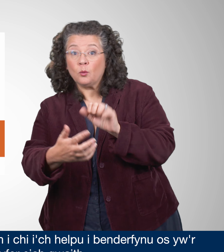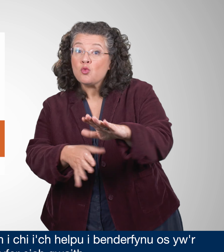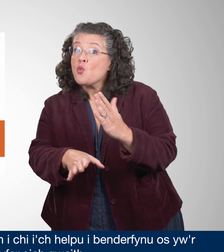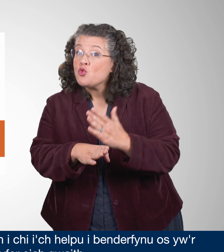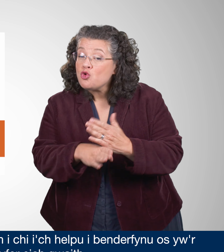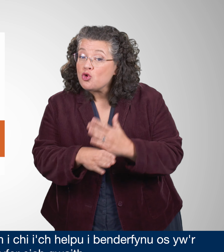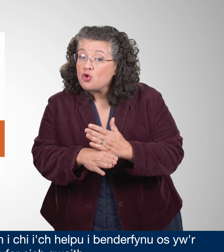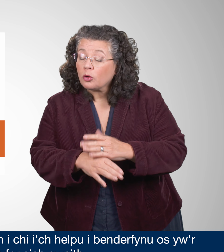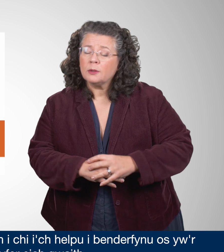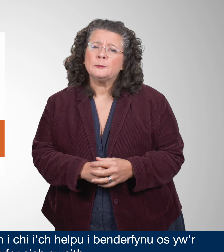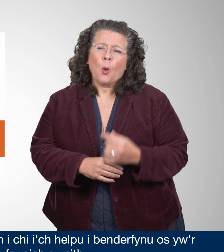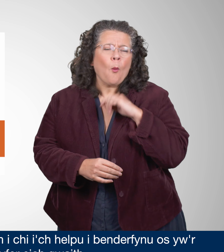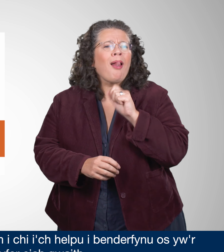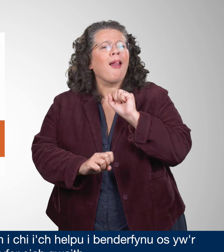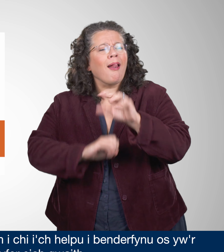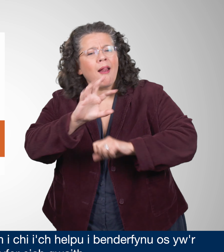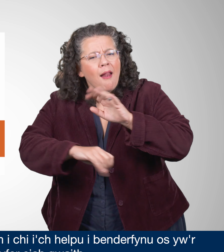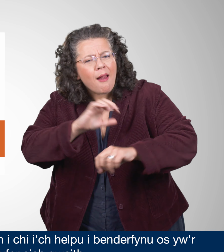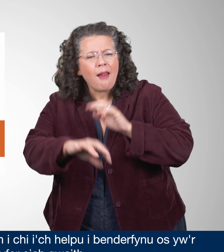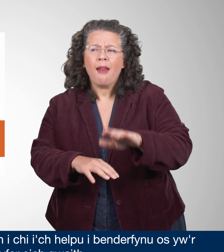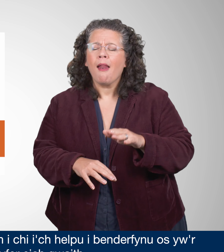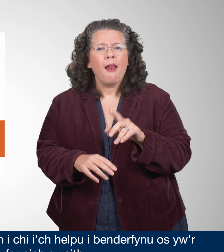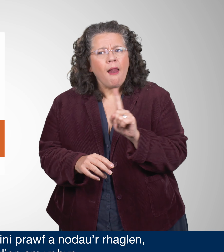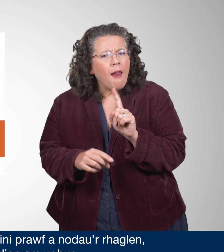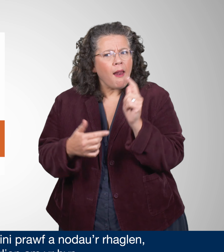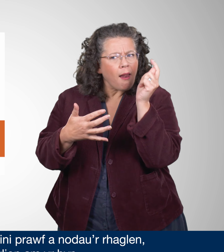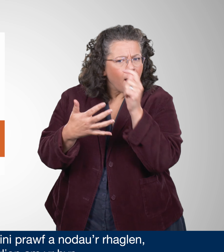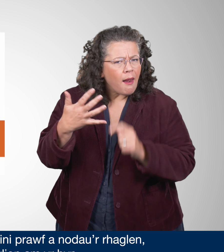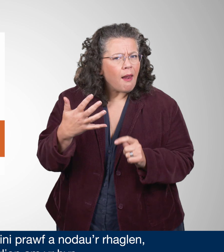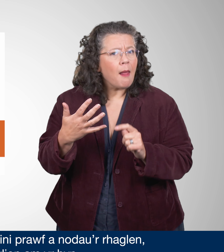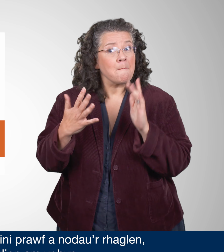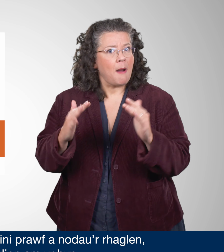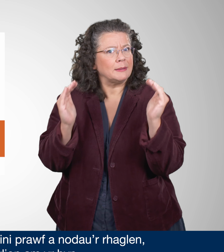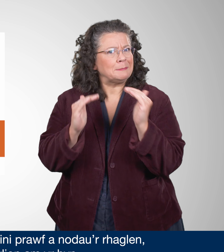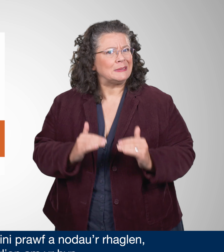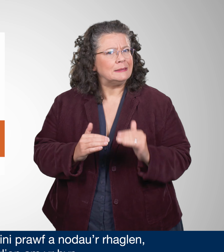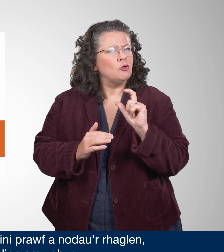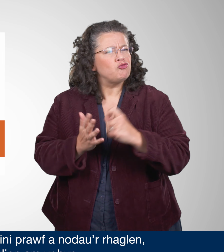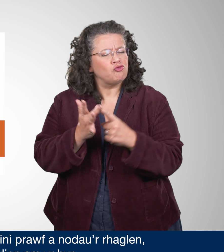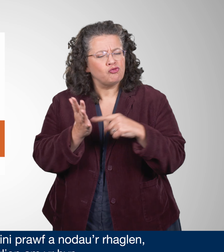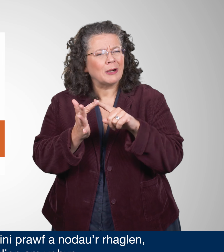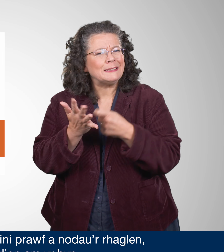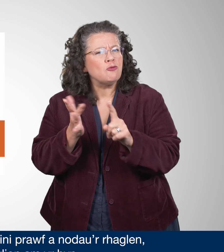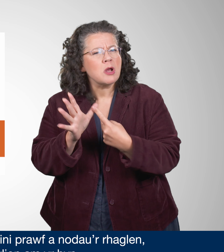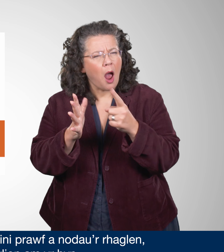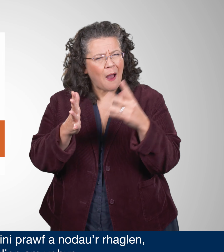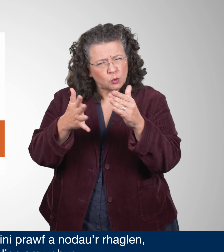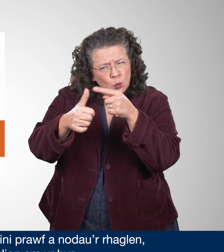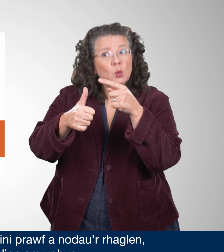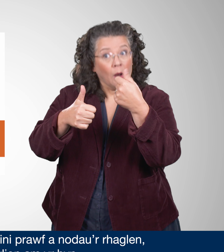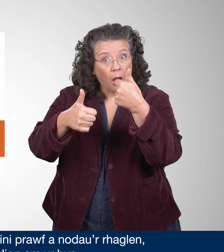os yw'r rhaglen yn addas ar gyfer eich gwaith, neu ddarparu